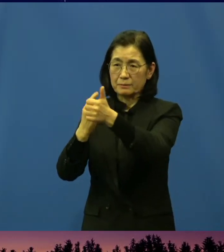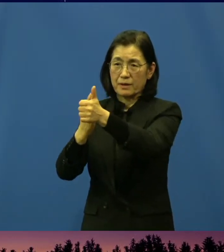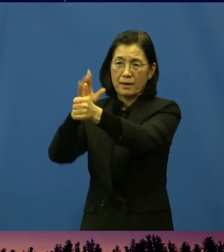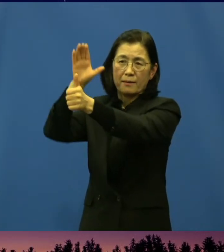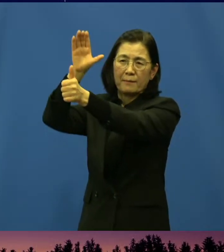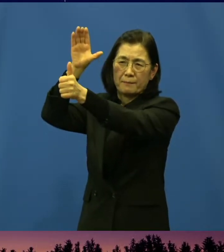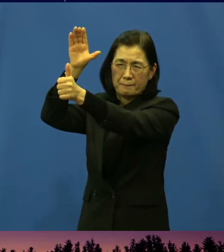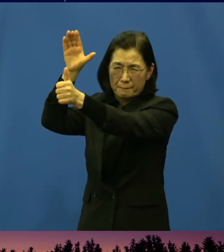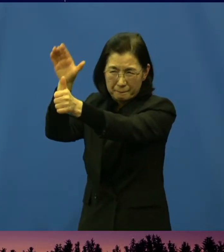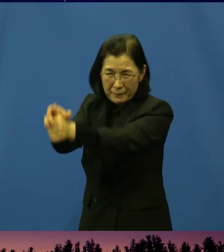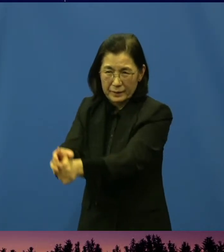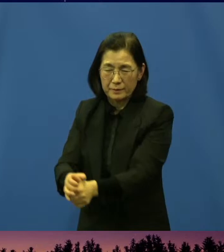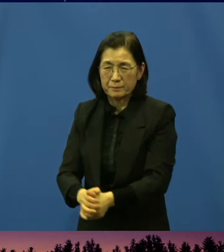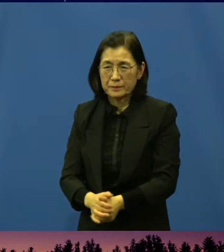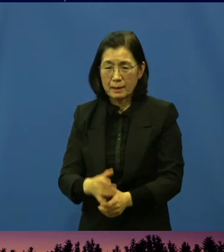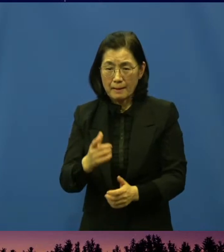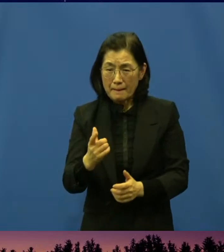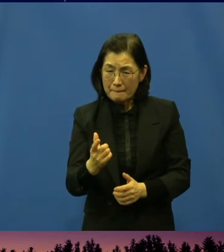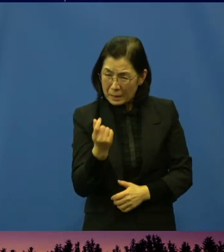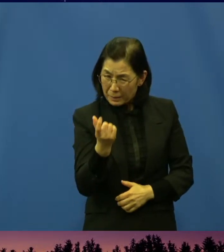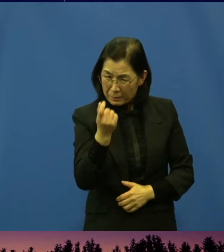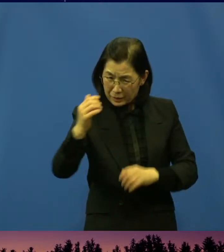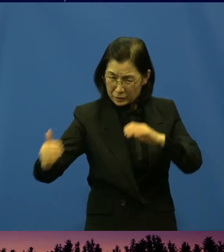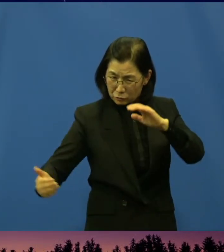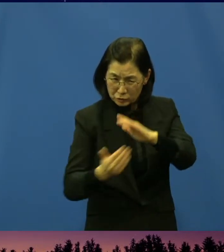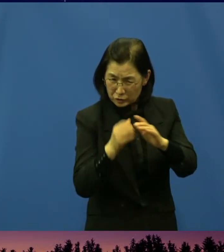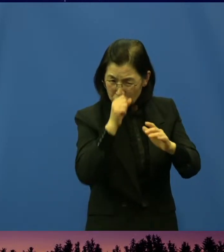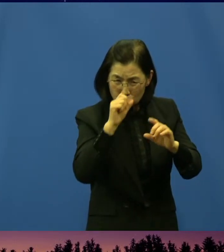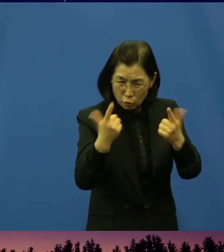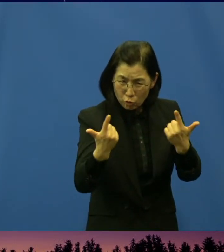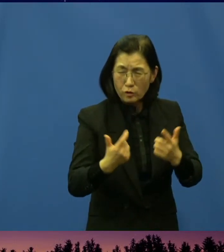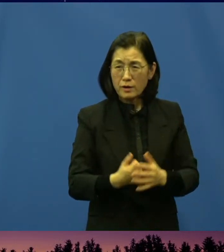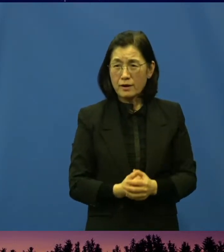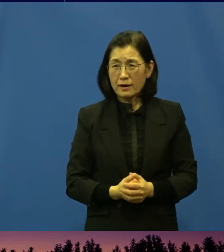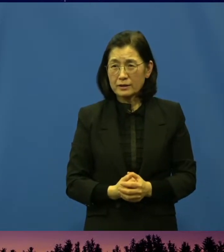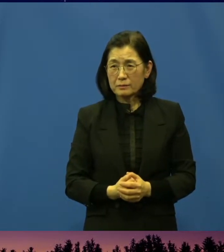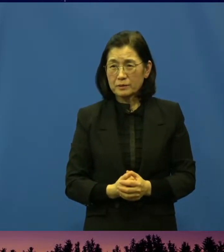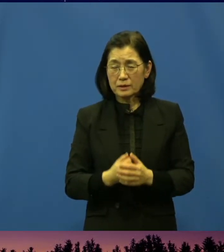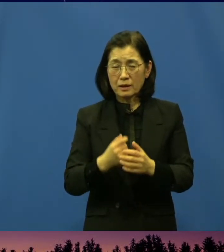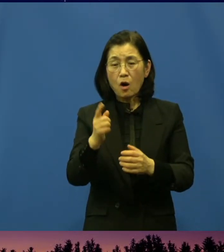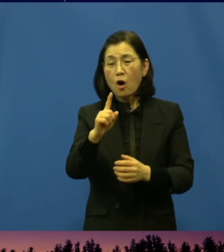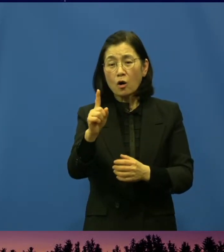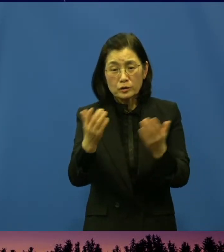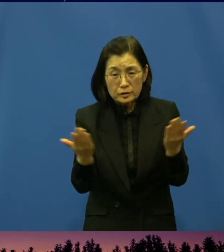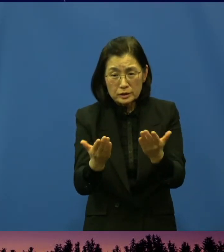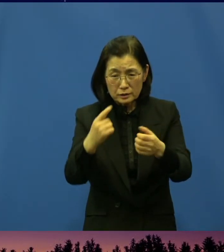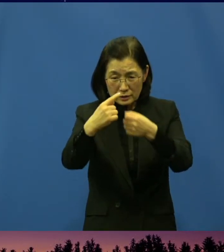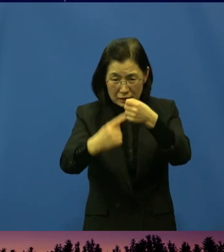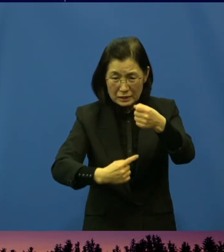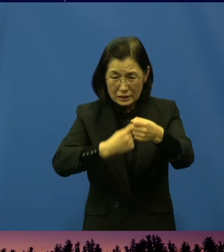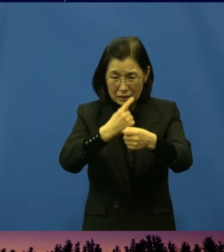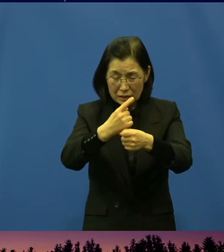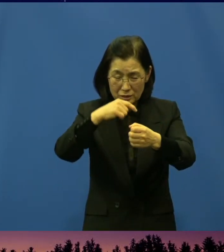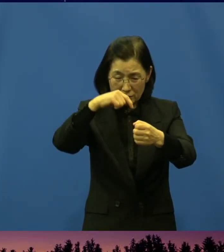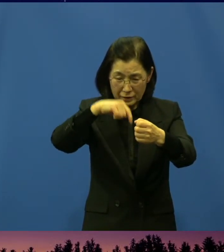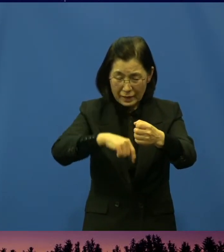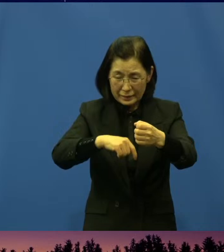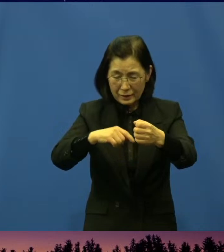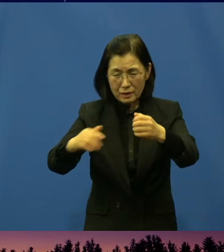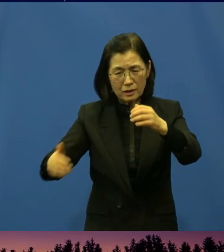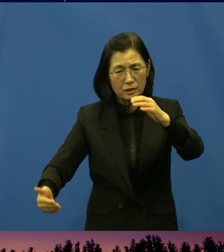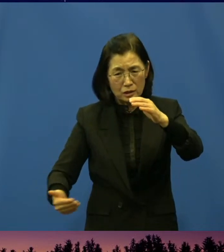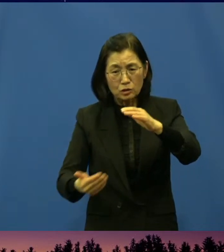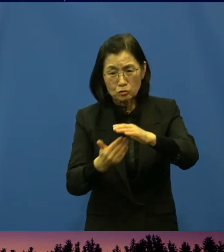빨리 이루어진다고 다 좋은 게 아니에요. 어떤 것은 1년 안에 이루어질 수 있어요. 그러나 어떤 일은 1년으로 안